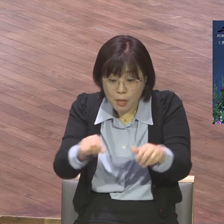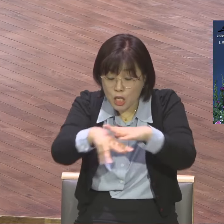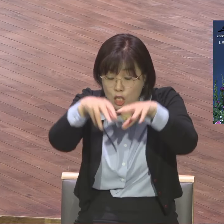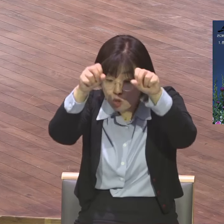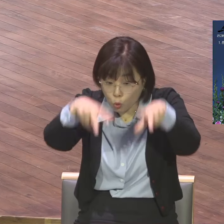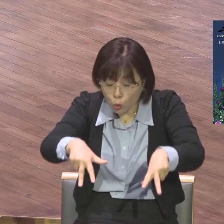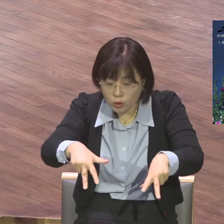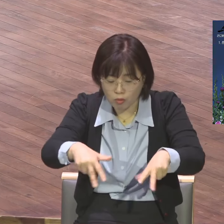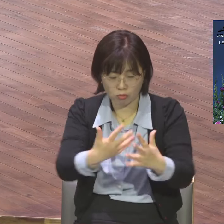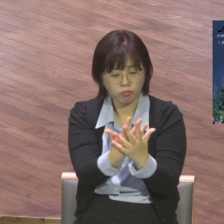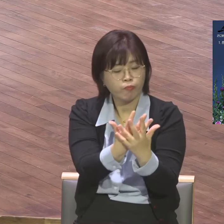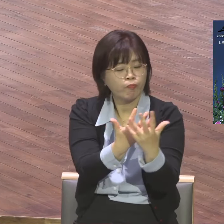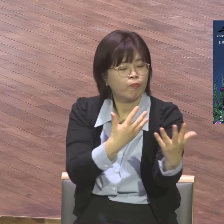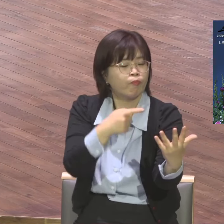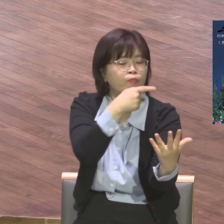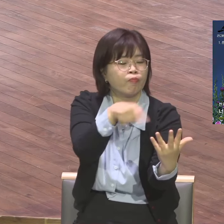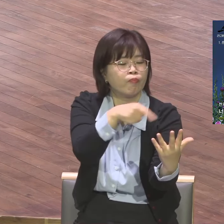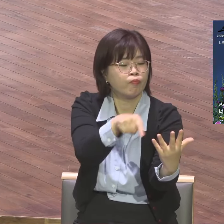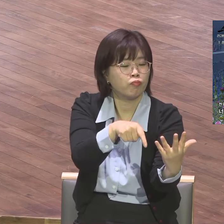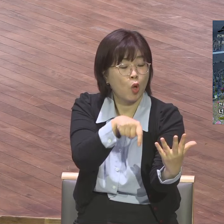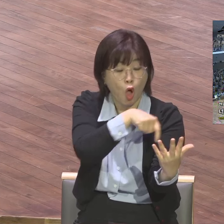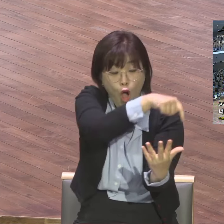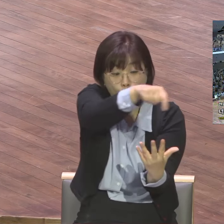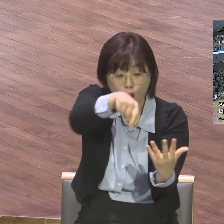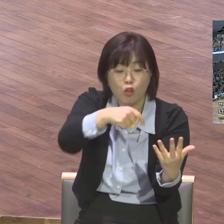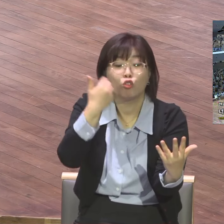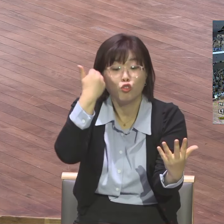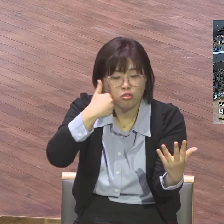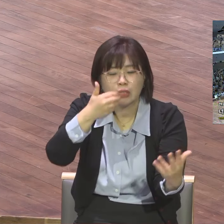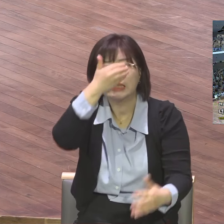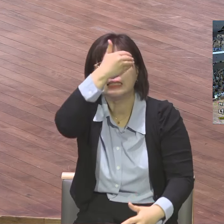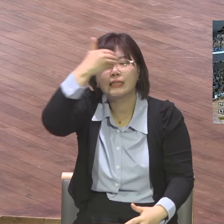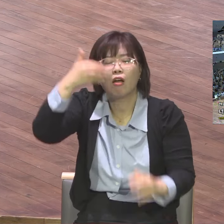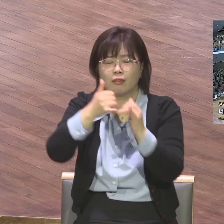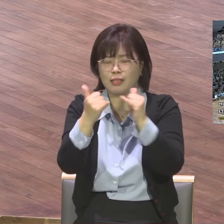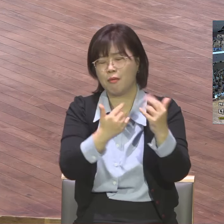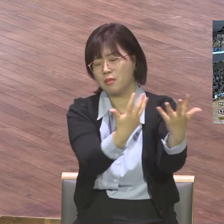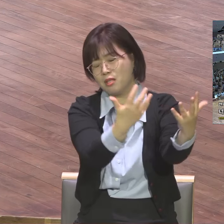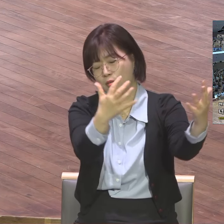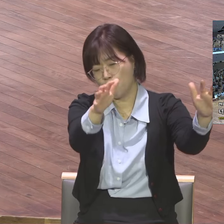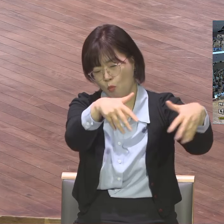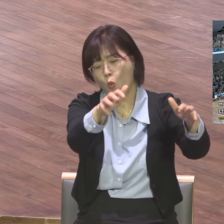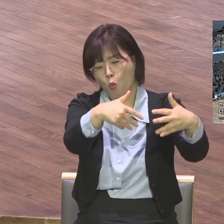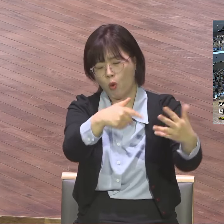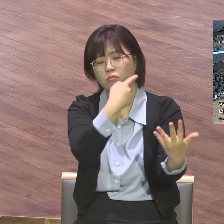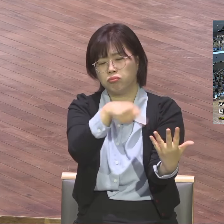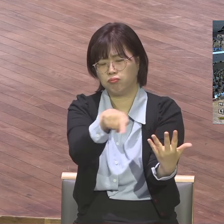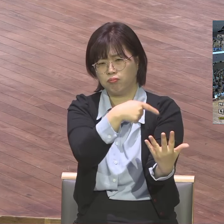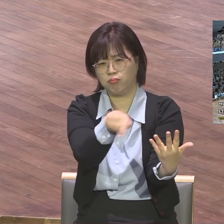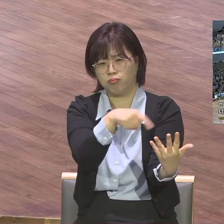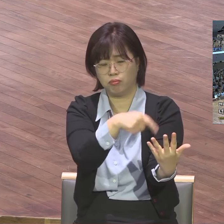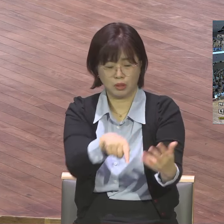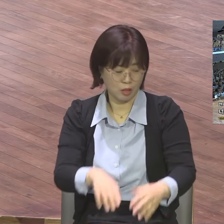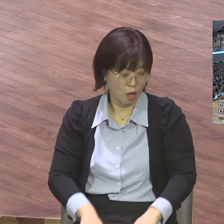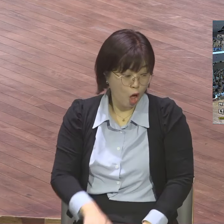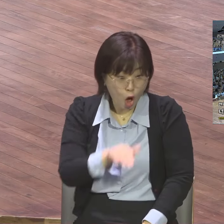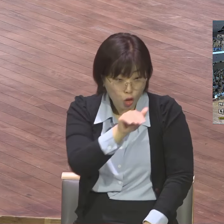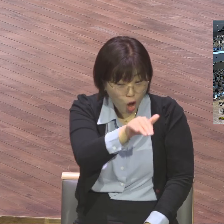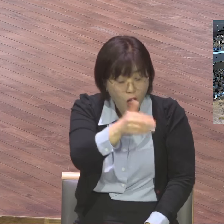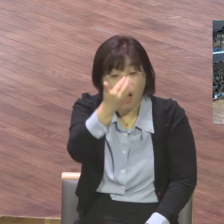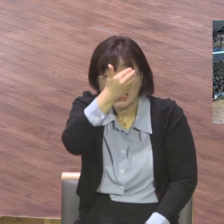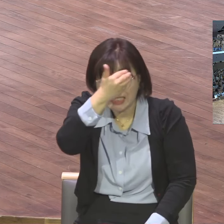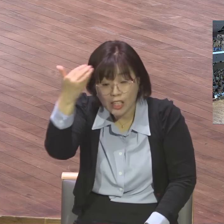말씀이에요. 너는 청년의 때에 너의 창조주를 기억하라. 전도서 12장 1절입니다. 어떻게